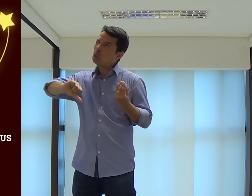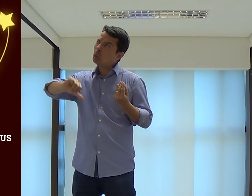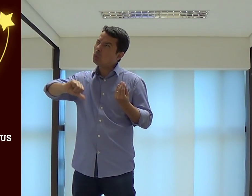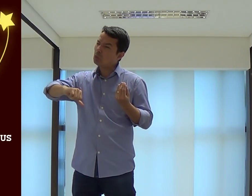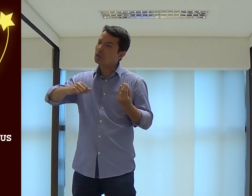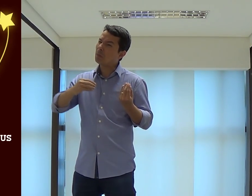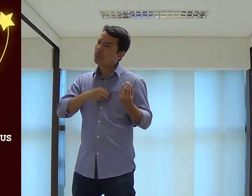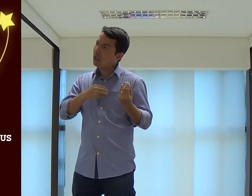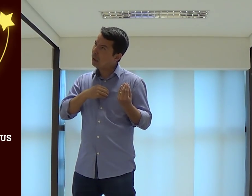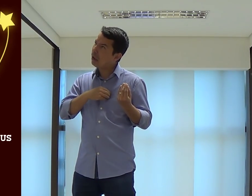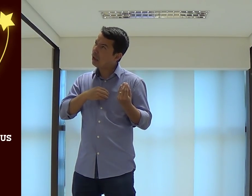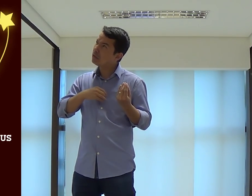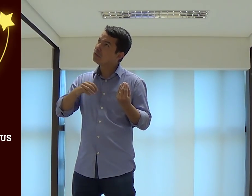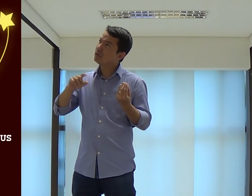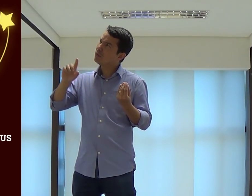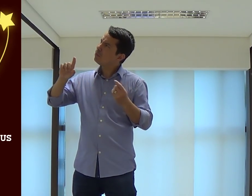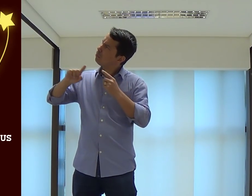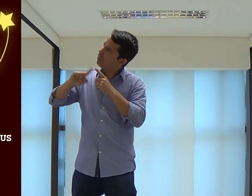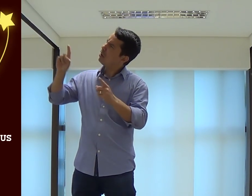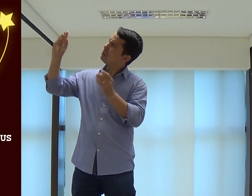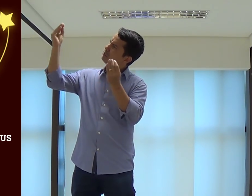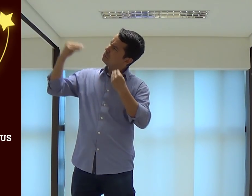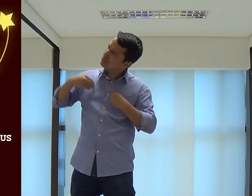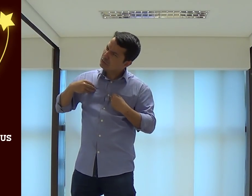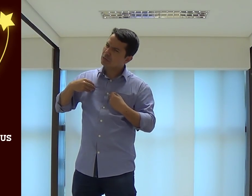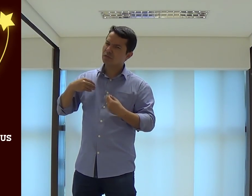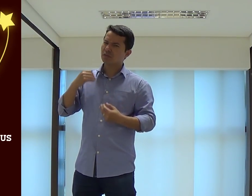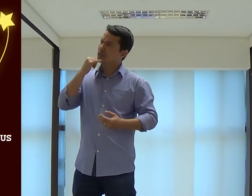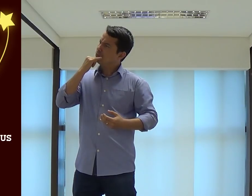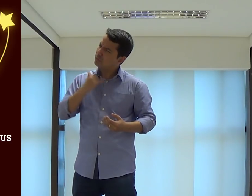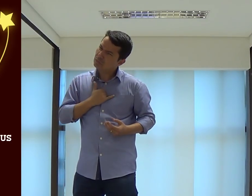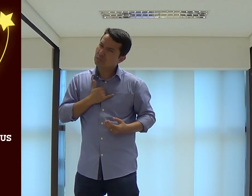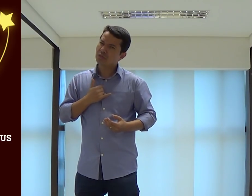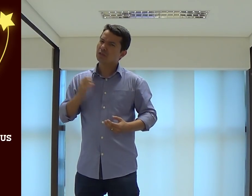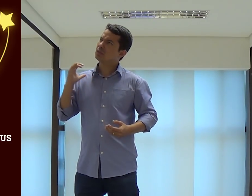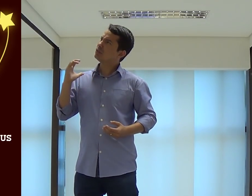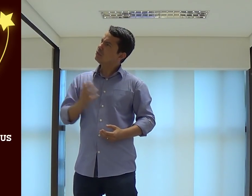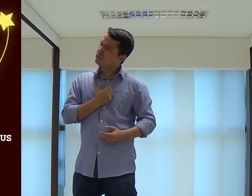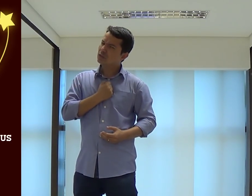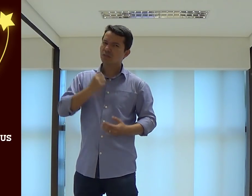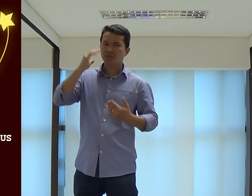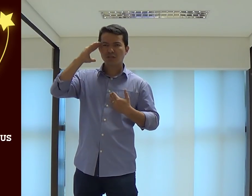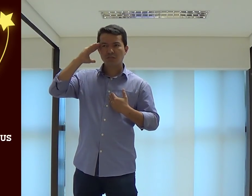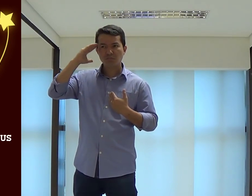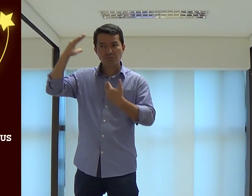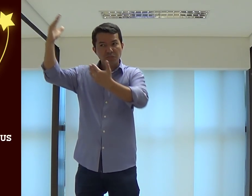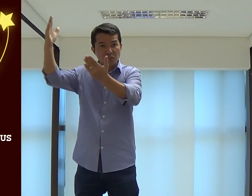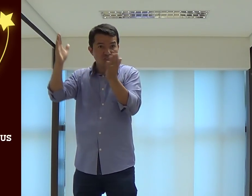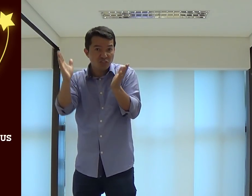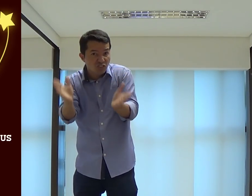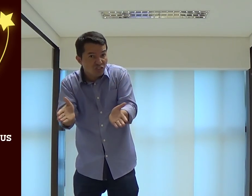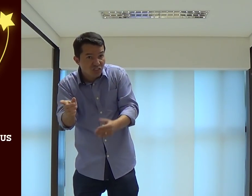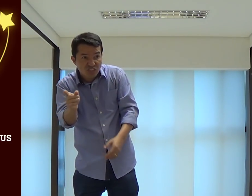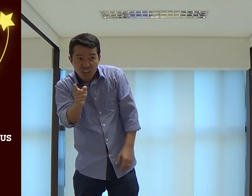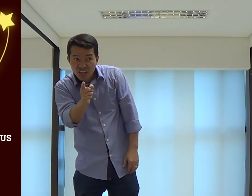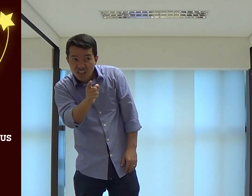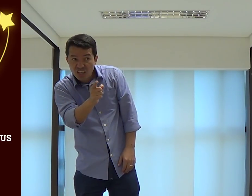Você conhece a minha vida, você sabe que tem pecados, mas mesmo assim você me dá o seu perdão, você me dá a salvação. Você já